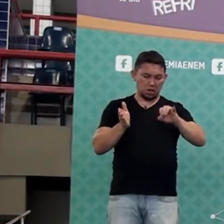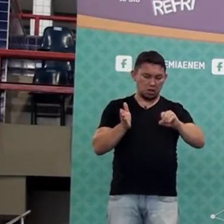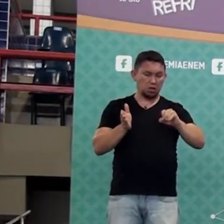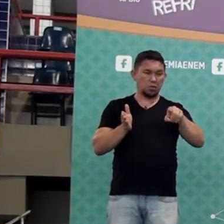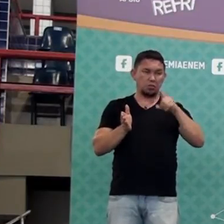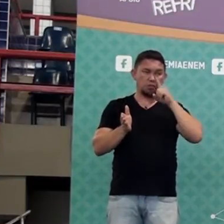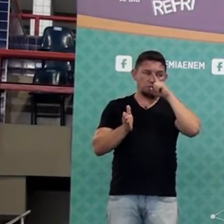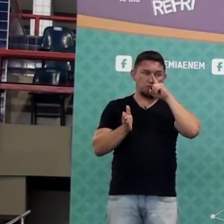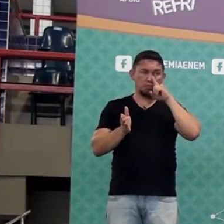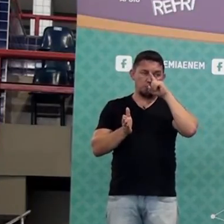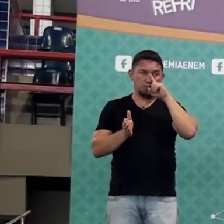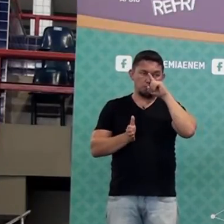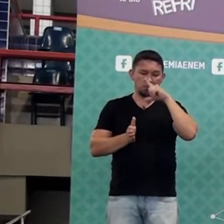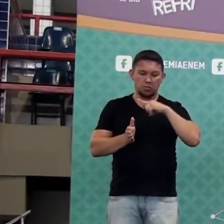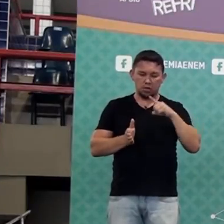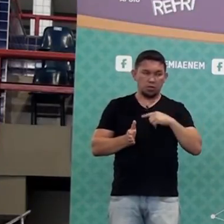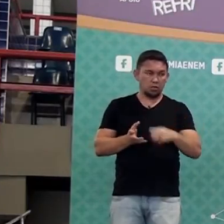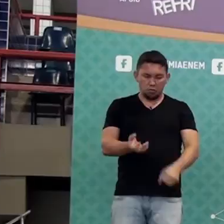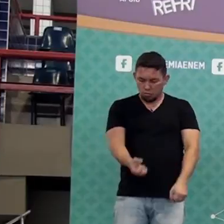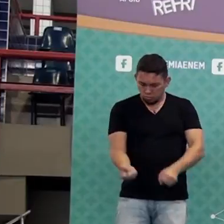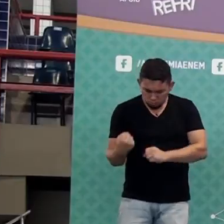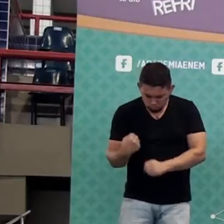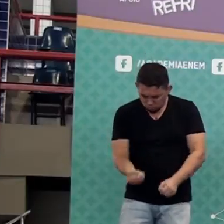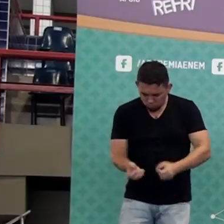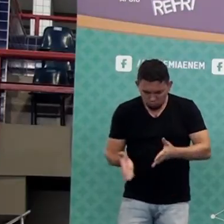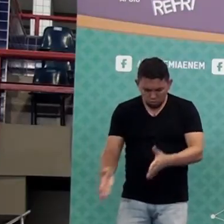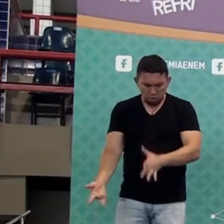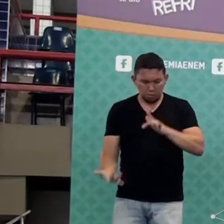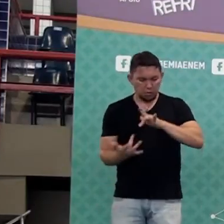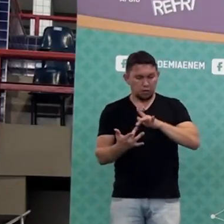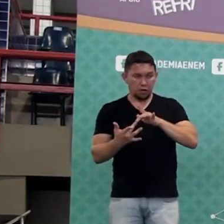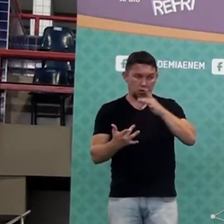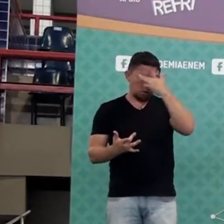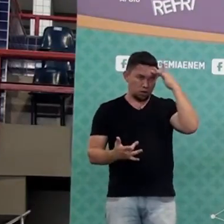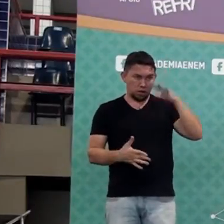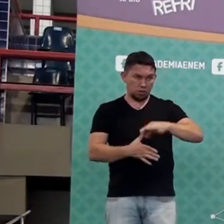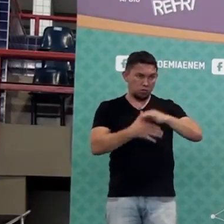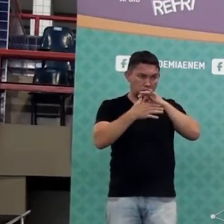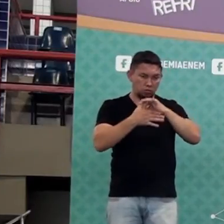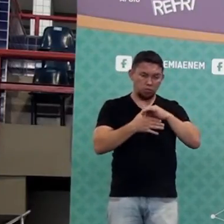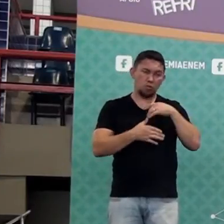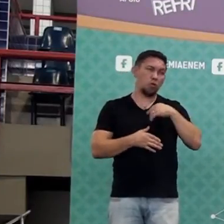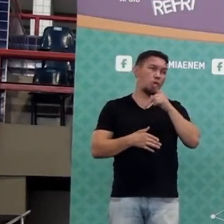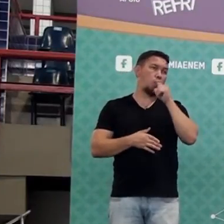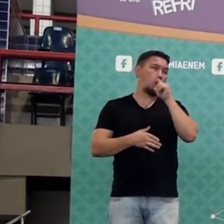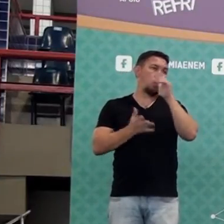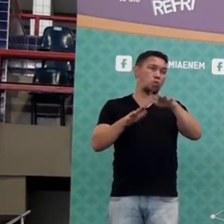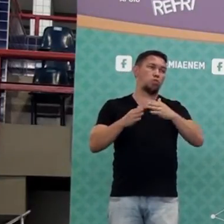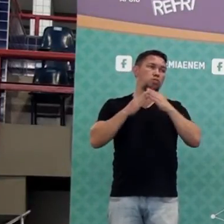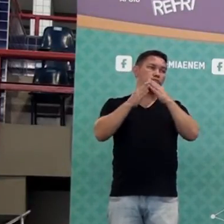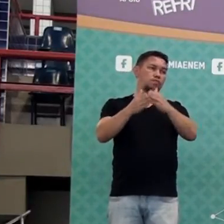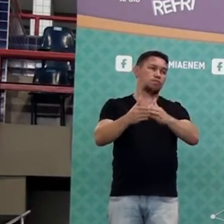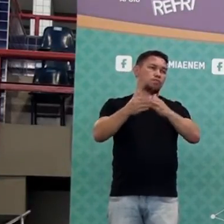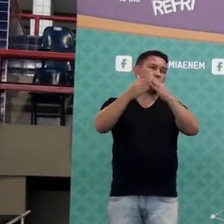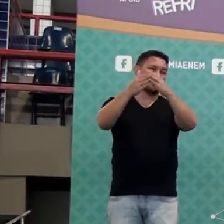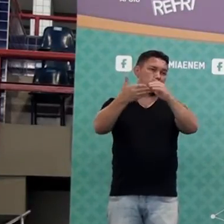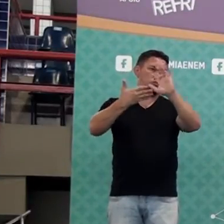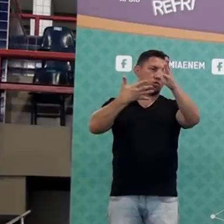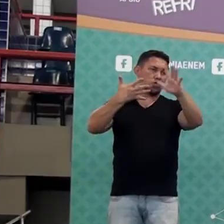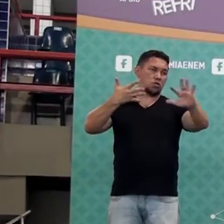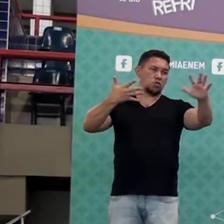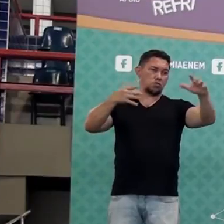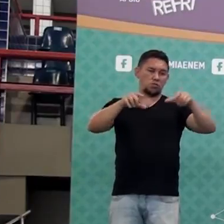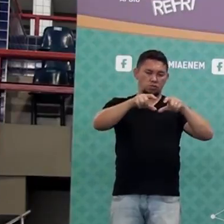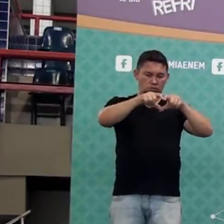perigoso. Então, a gente enterra para que as pessoas não entrem em contato, evidentemente, ou joga no meio do oceano, e esses